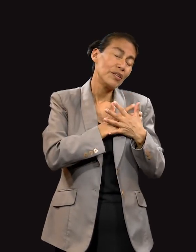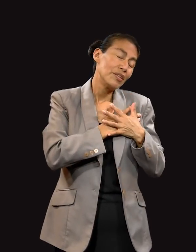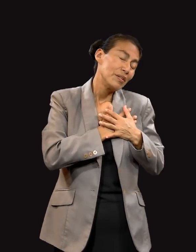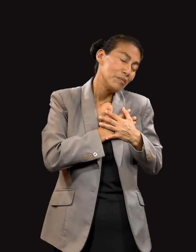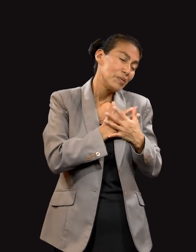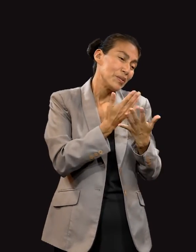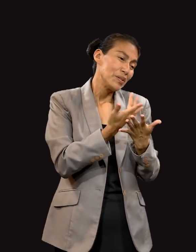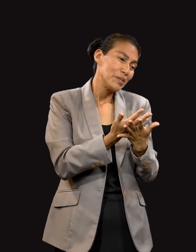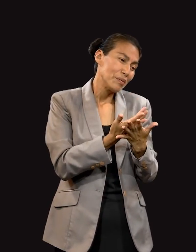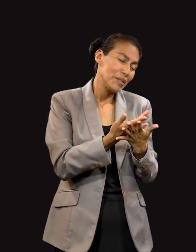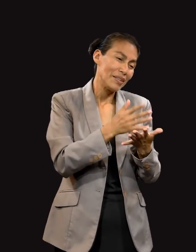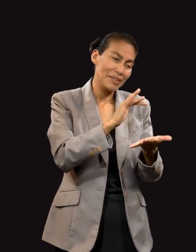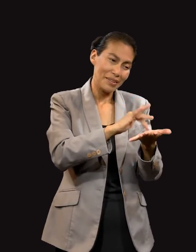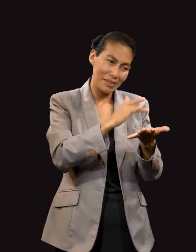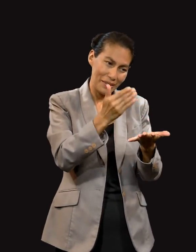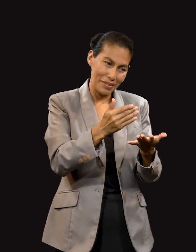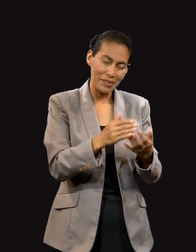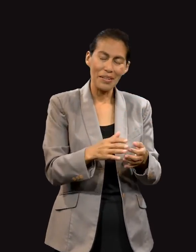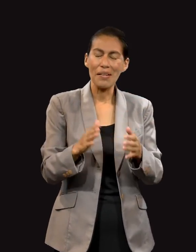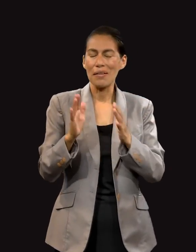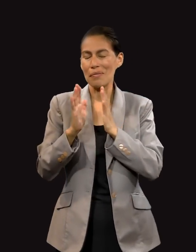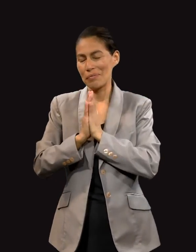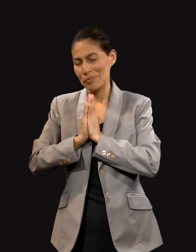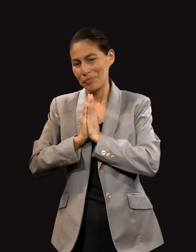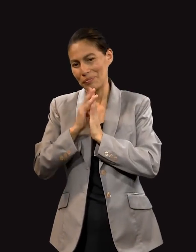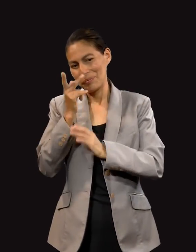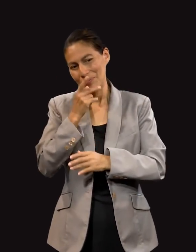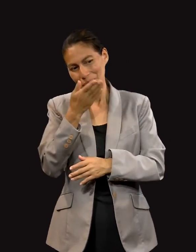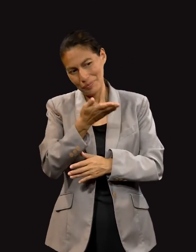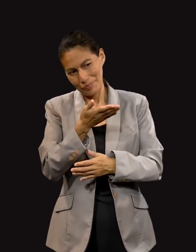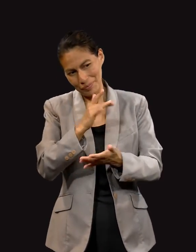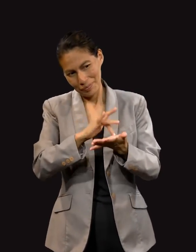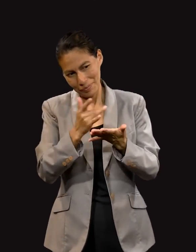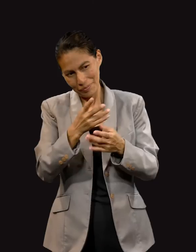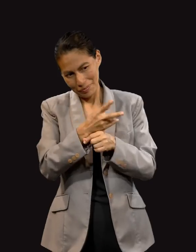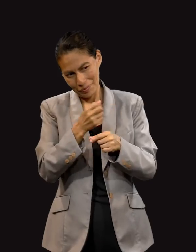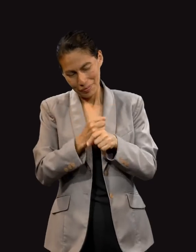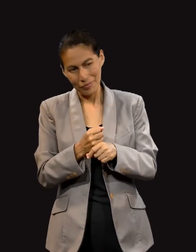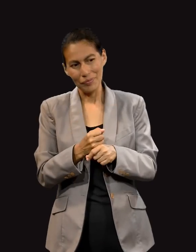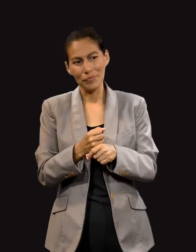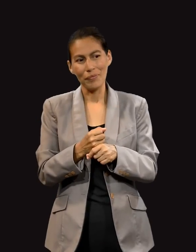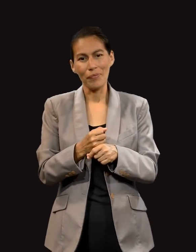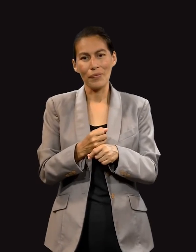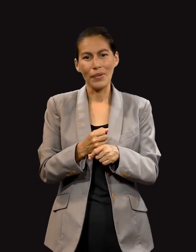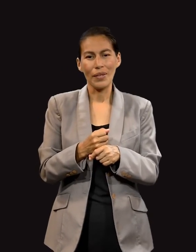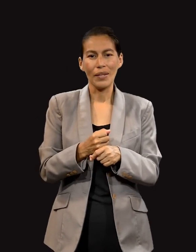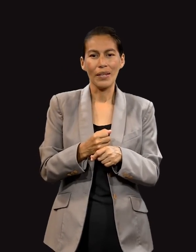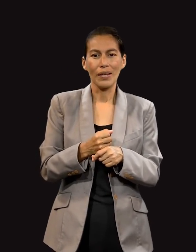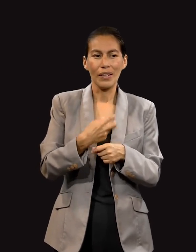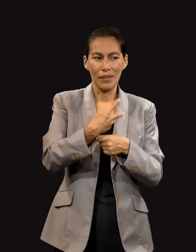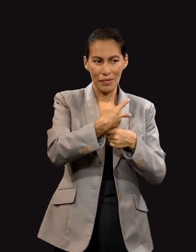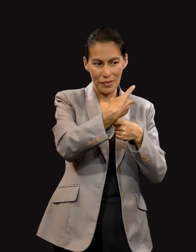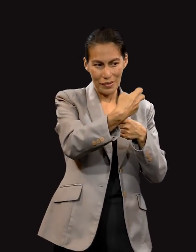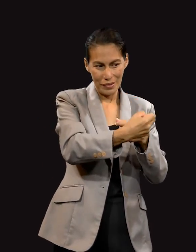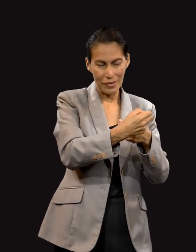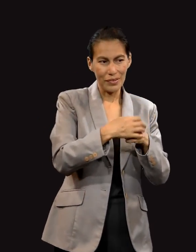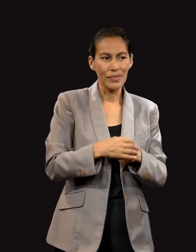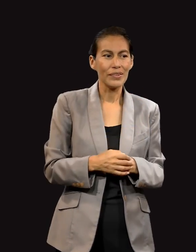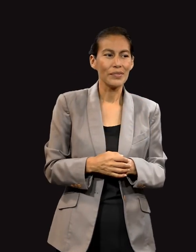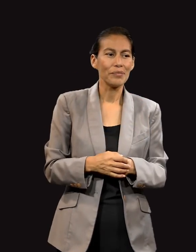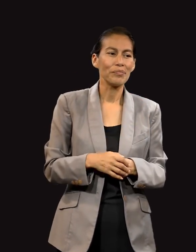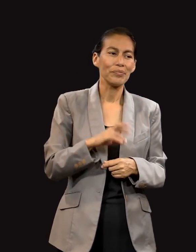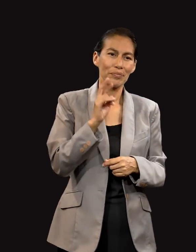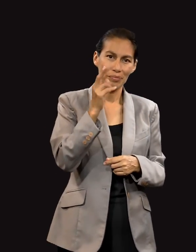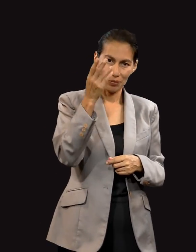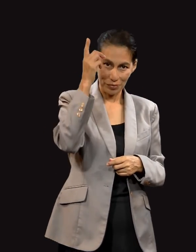oración, de amor y de esperanza. Amén. Gracias. Gracias a usted, Pastor, por invitarlos. Dios